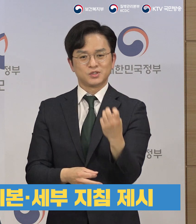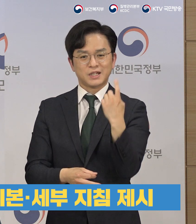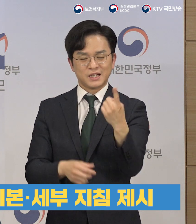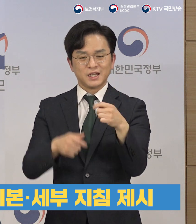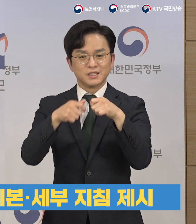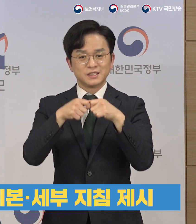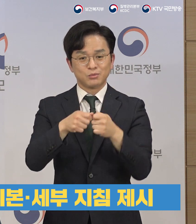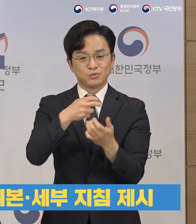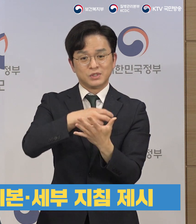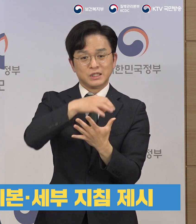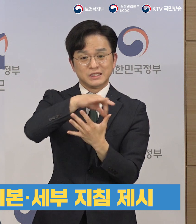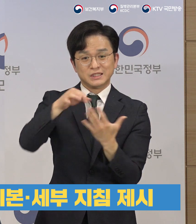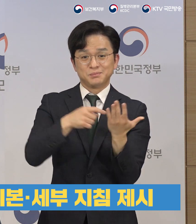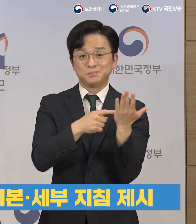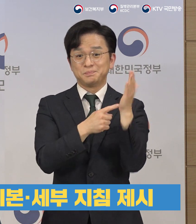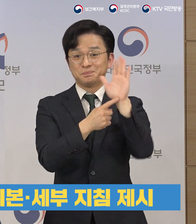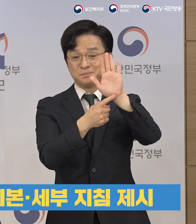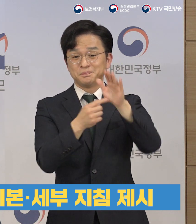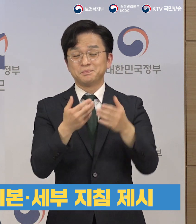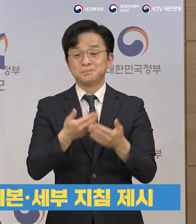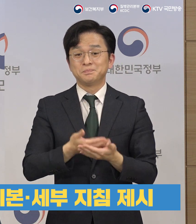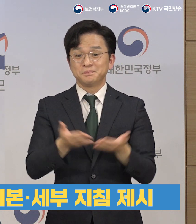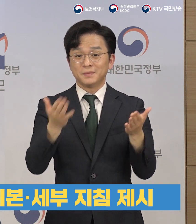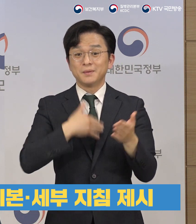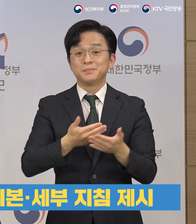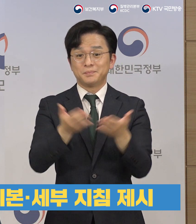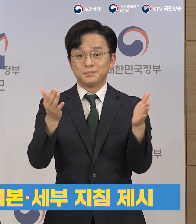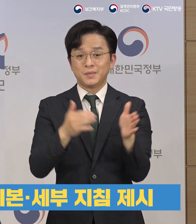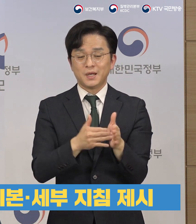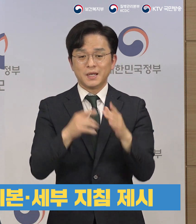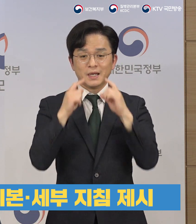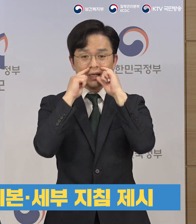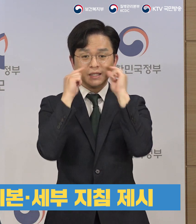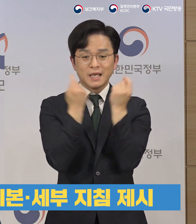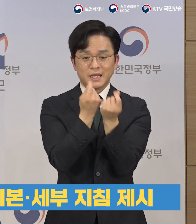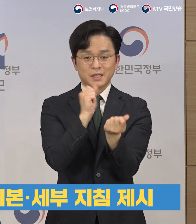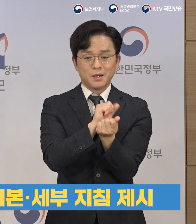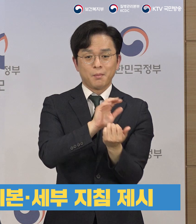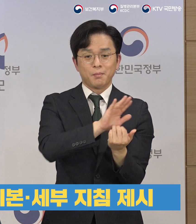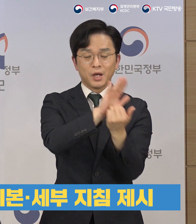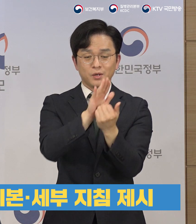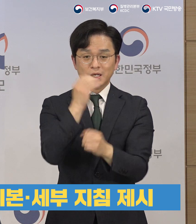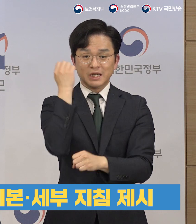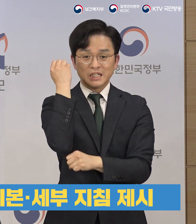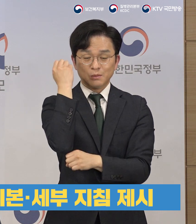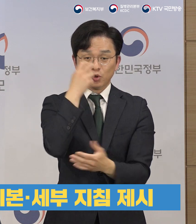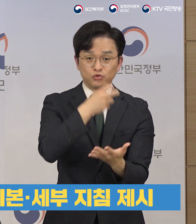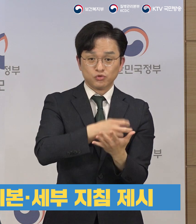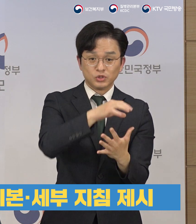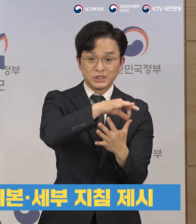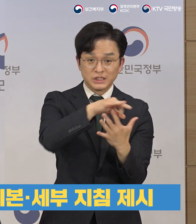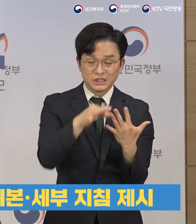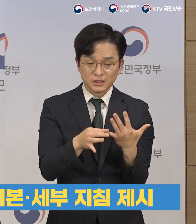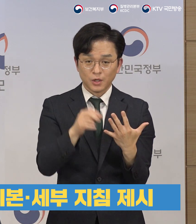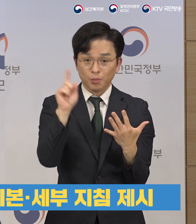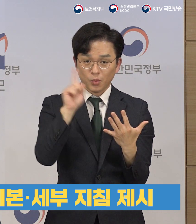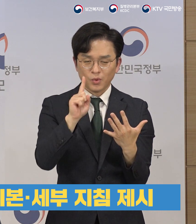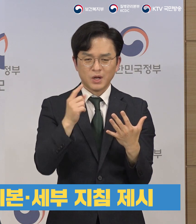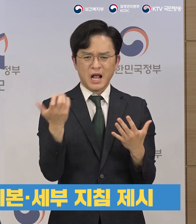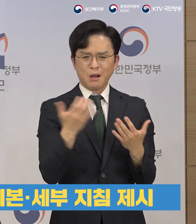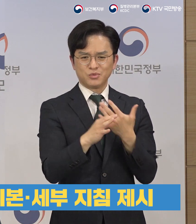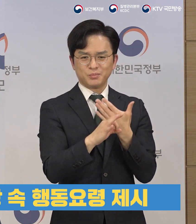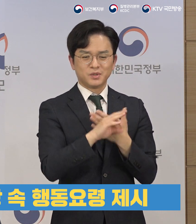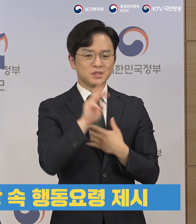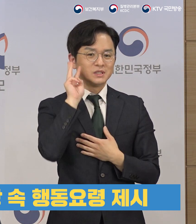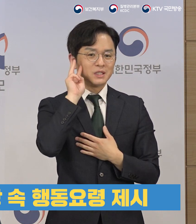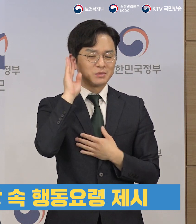집단 기본 수축을 제시하고 보조 수칙 으로 쓰는 한계 유형별 세부 지층을 제시한 바 있습니다